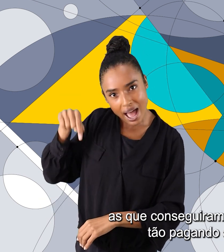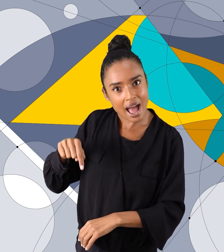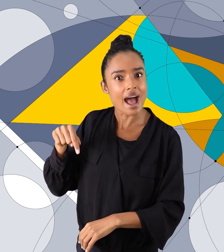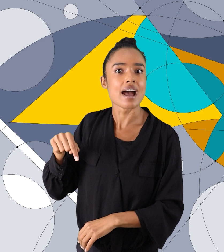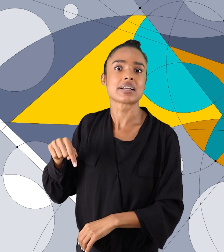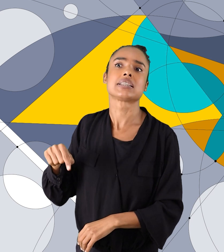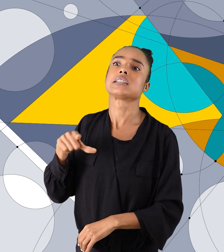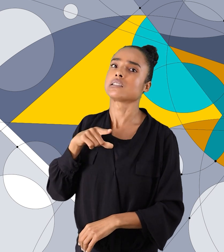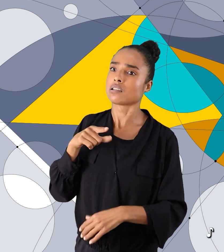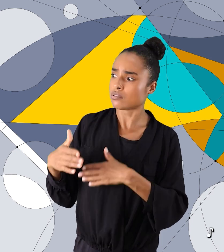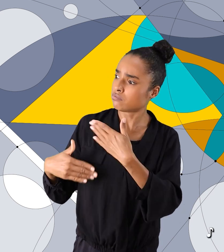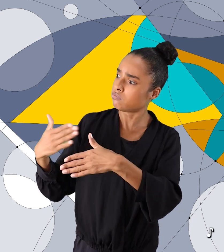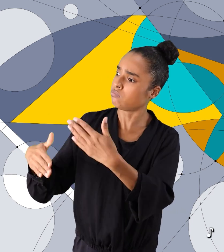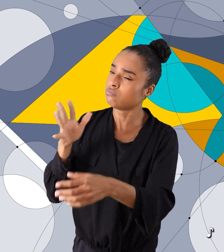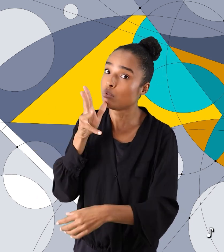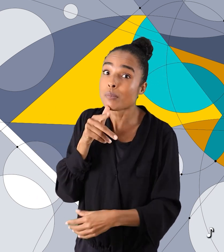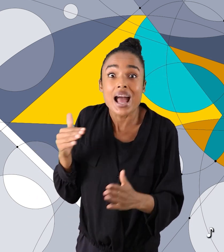hoje.